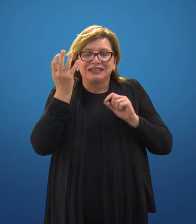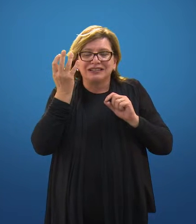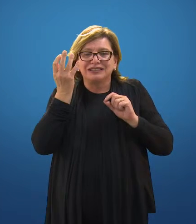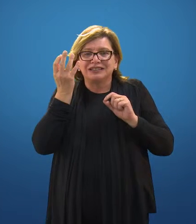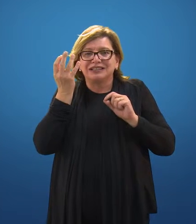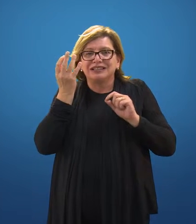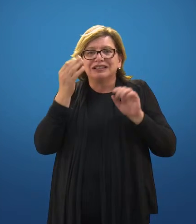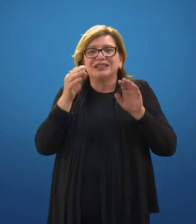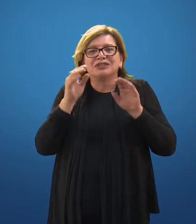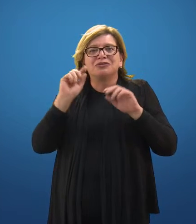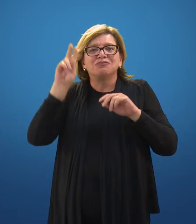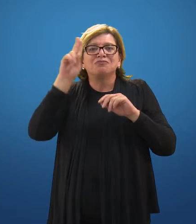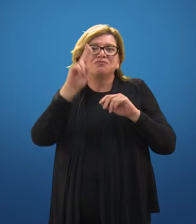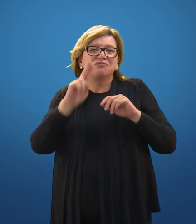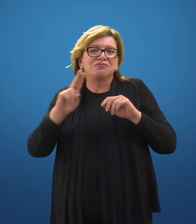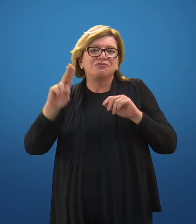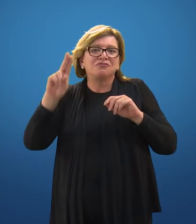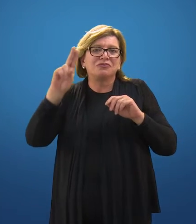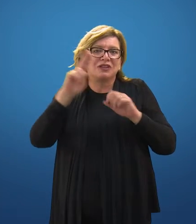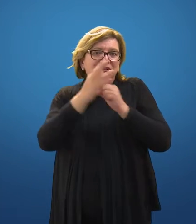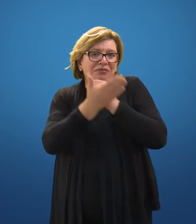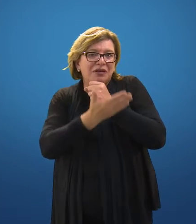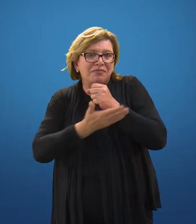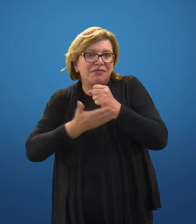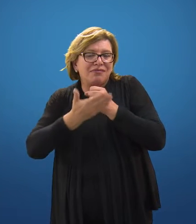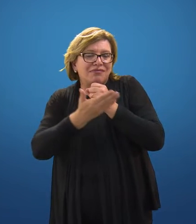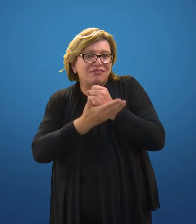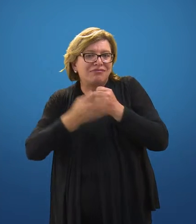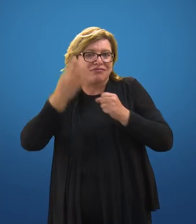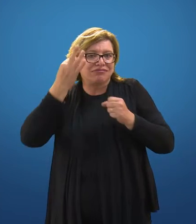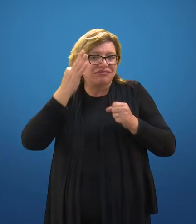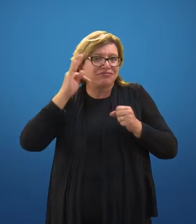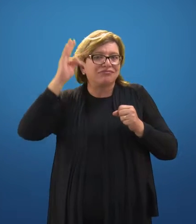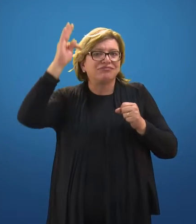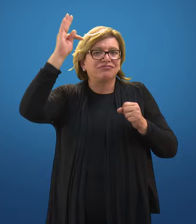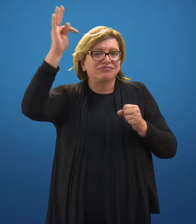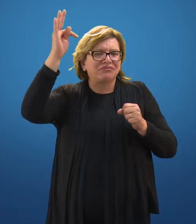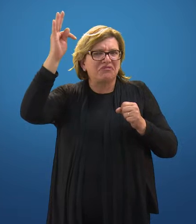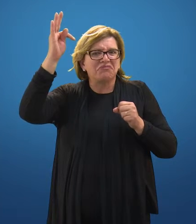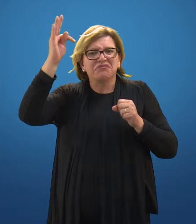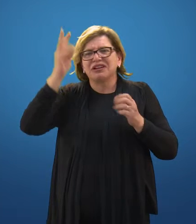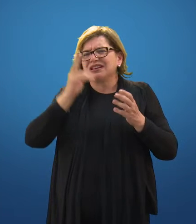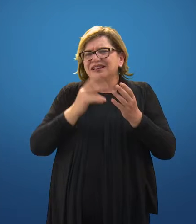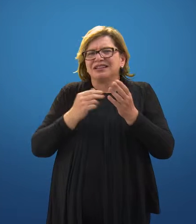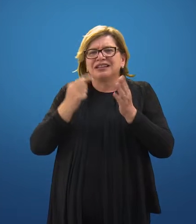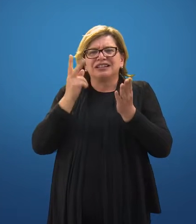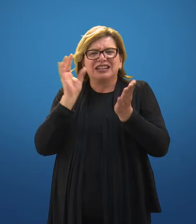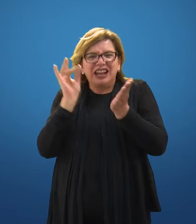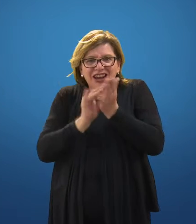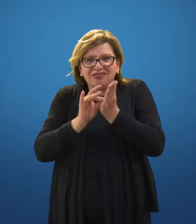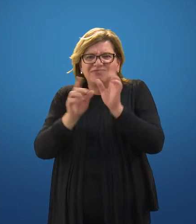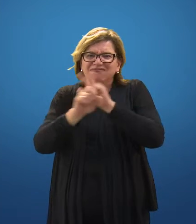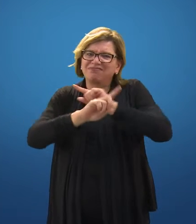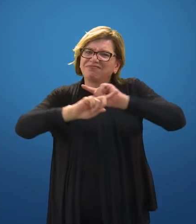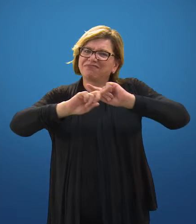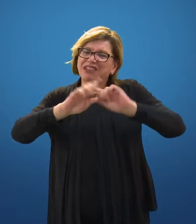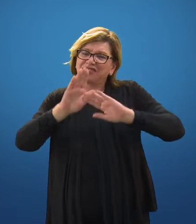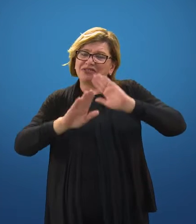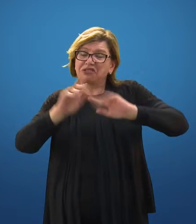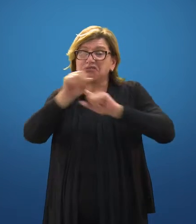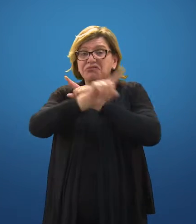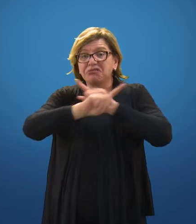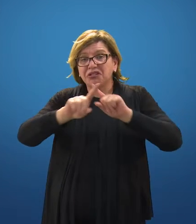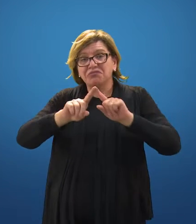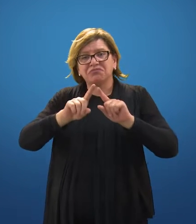através de uma base teórica que nem sempre corresponde à realidade. Pelo